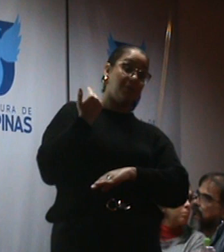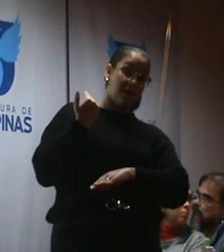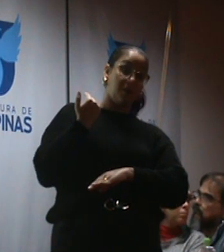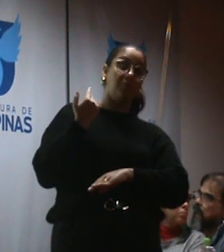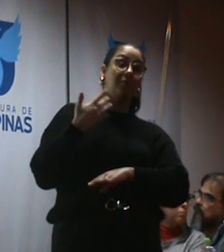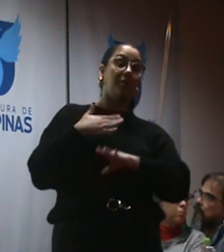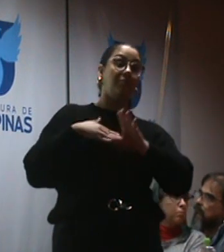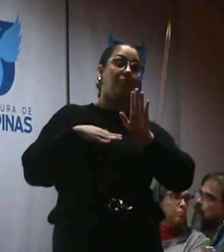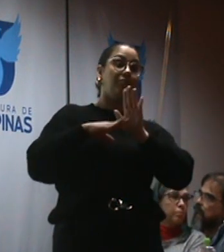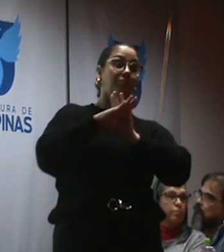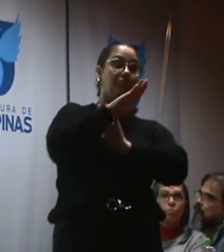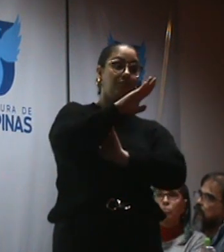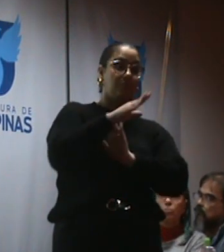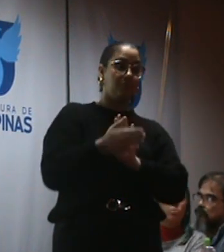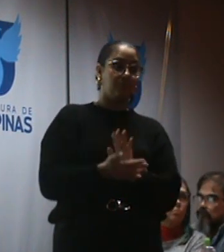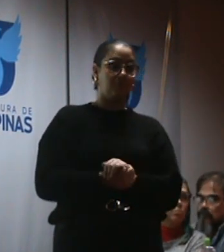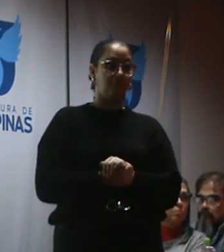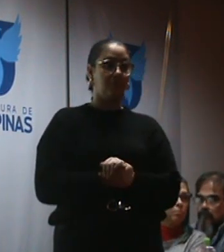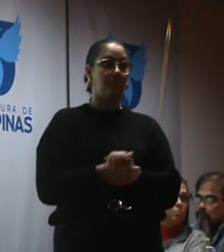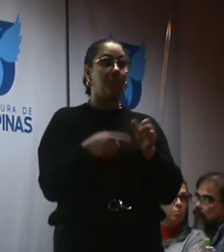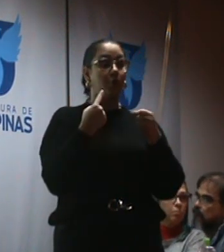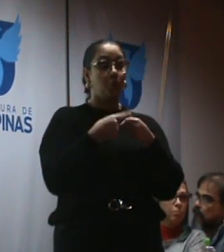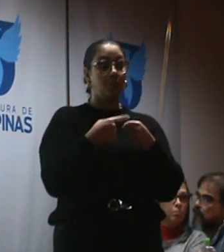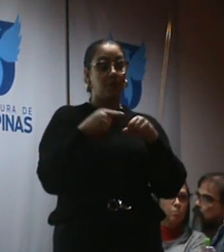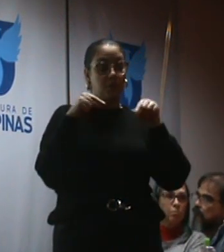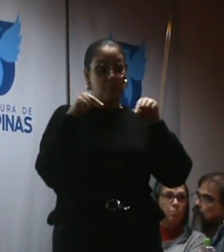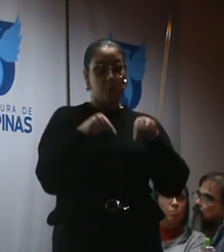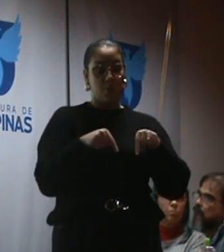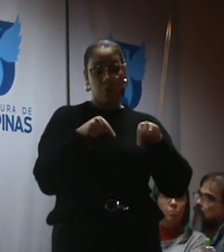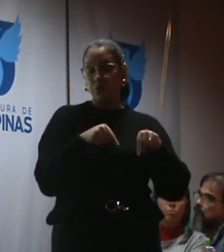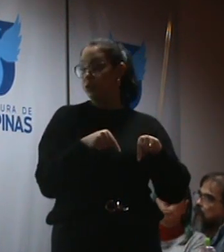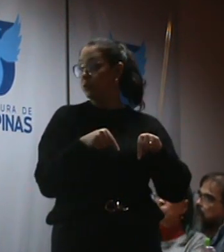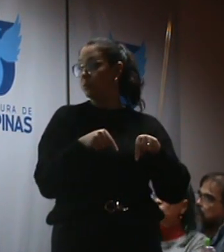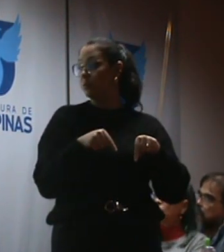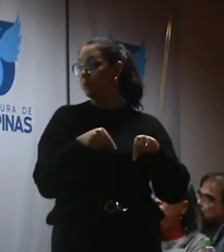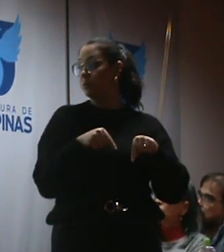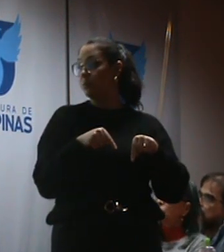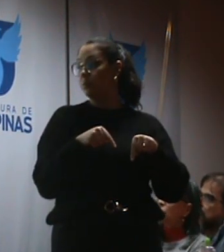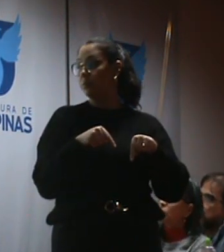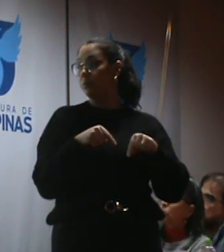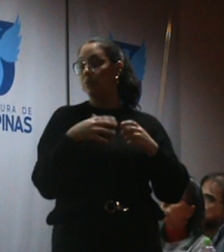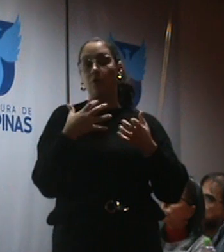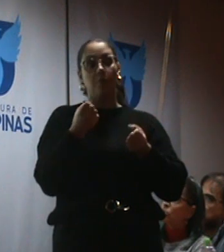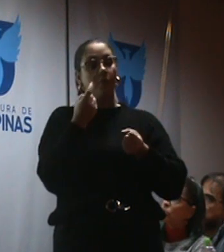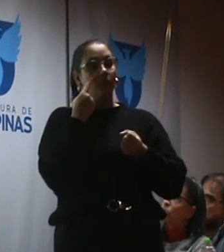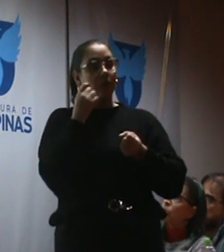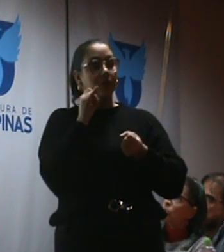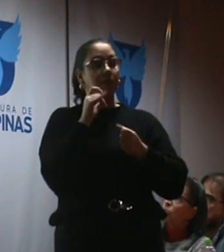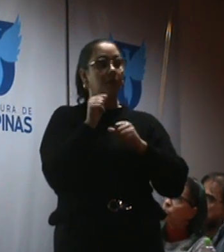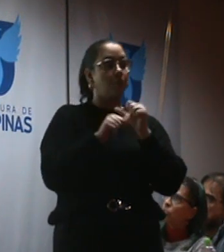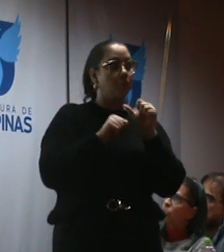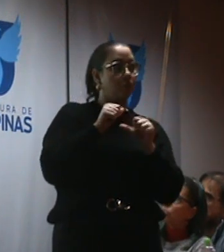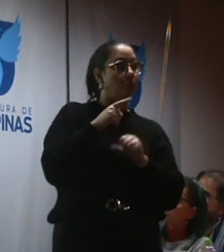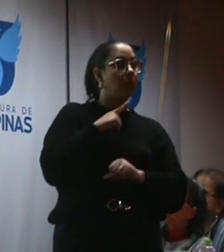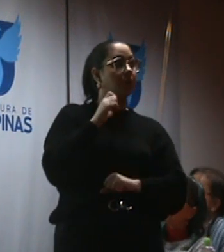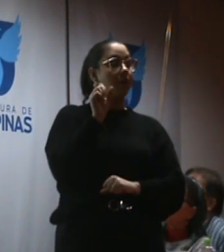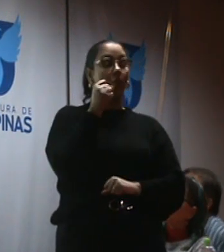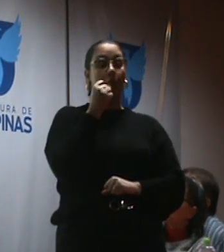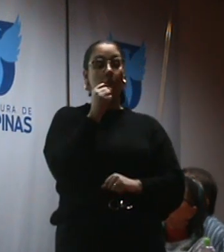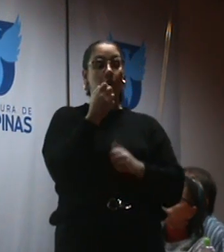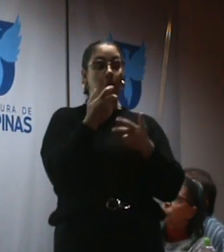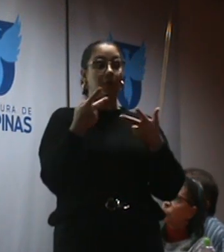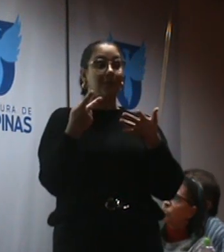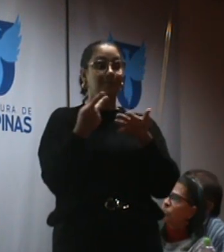aumentando. No município, hoje, a gente tem, deixa eu ver se não mudou, 8 casos